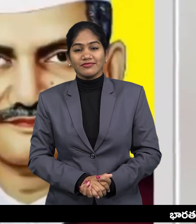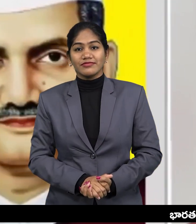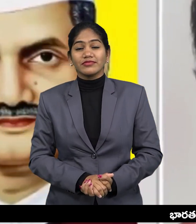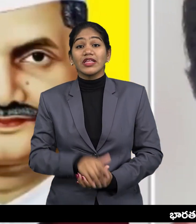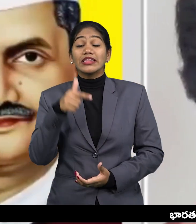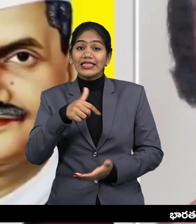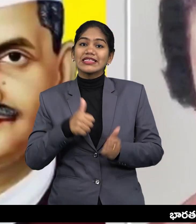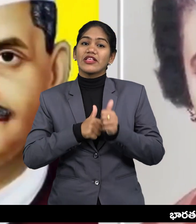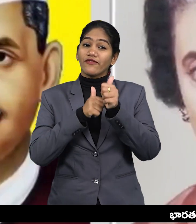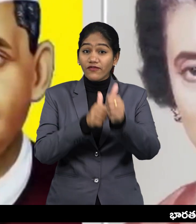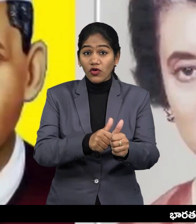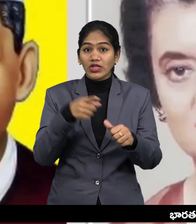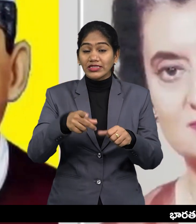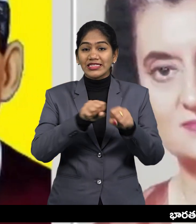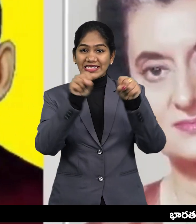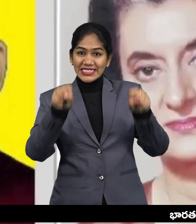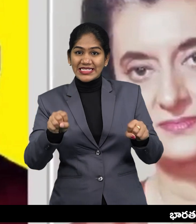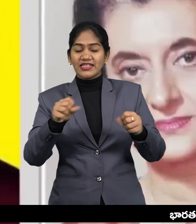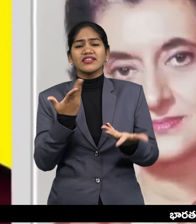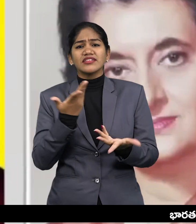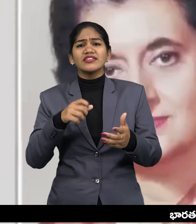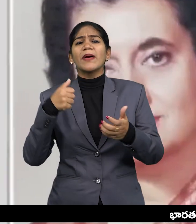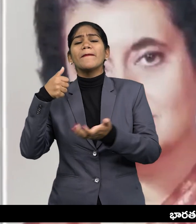భారత రాష్ట్రపతికి మద్దతు లభిస్తుంది.